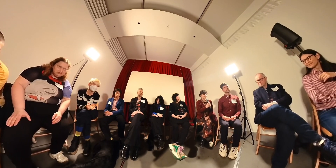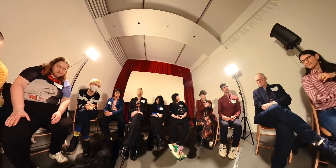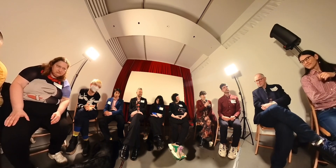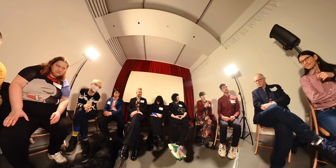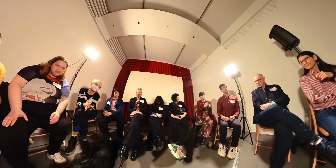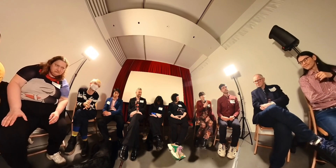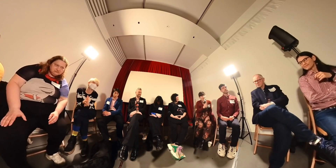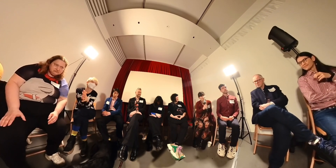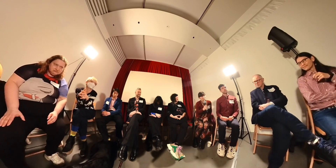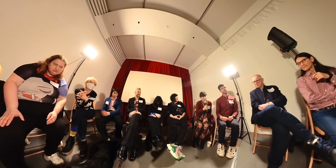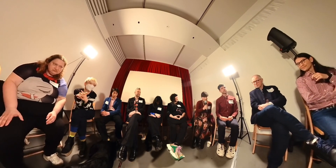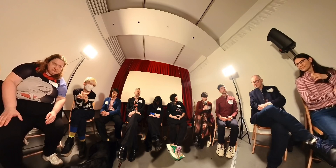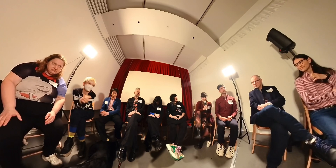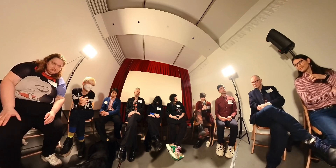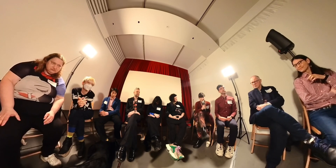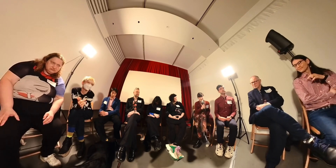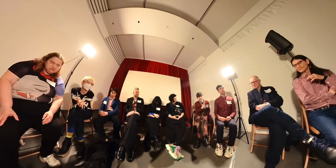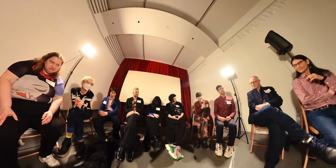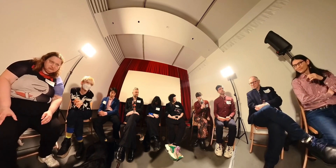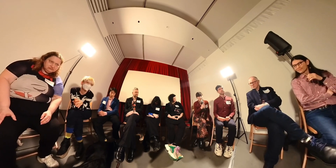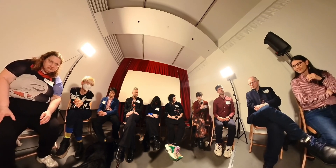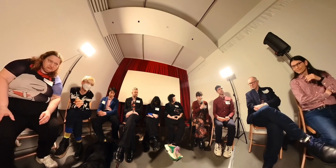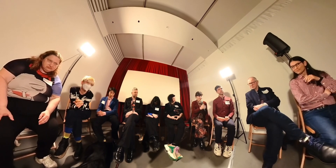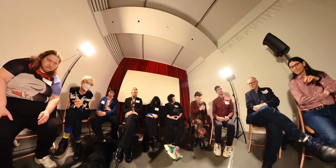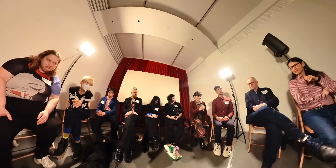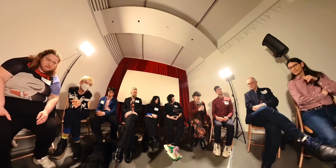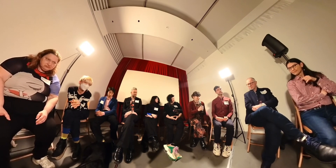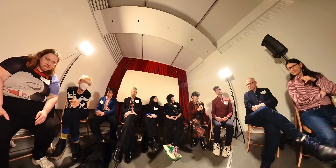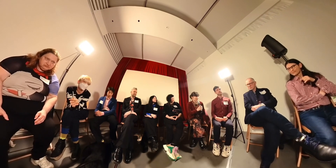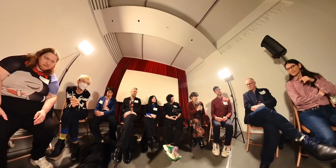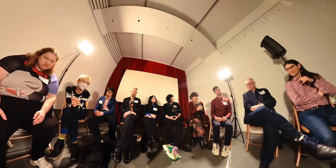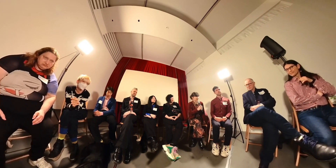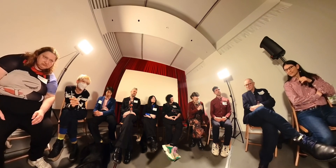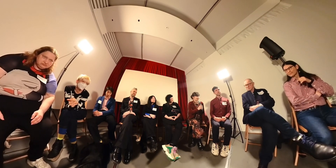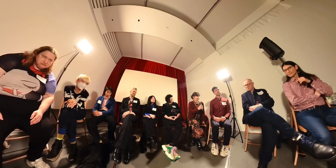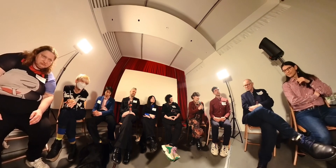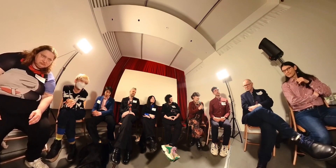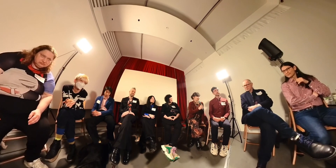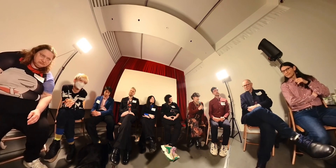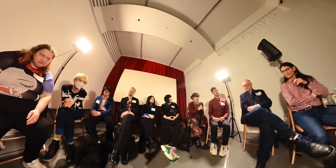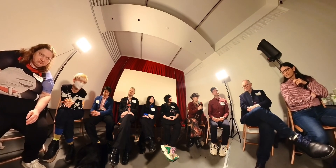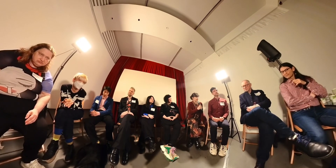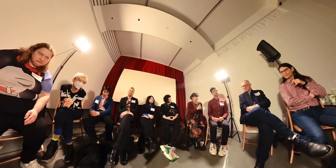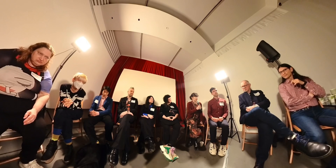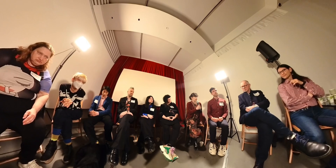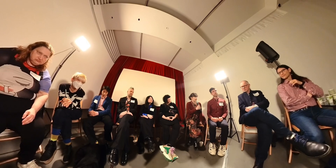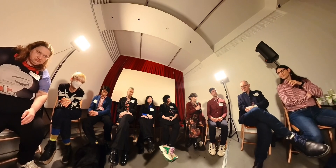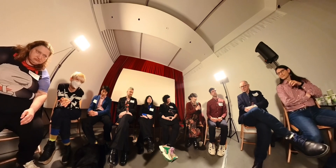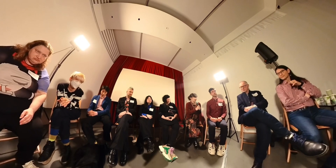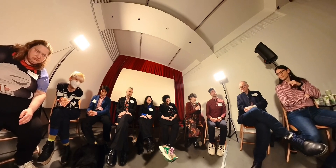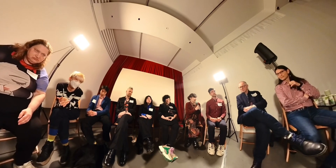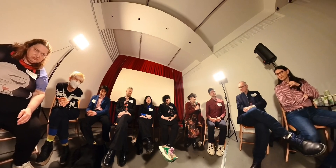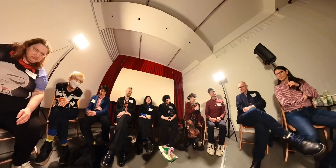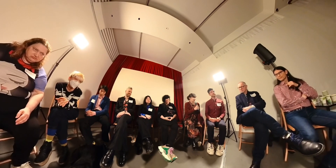nepotkávat, tak jsme si potom spolu dávali kafe a potkávali se dál už na nepracovní